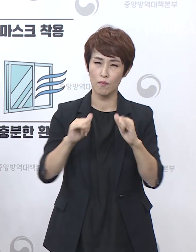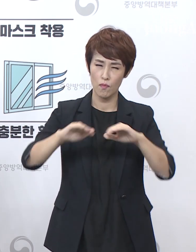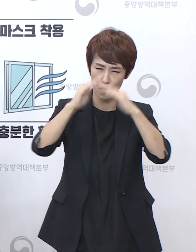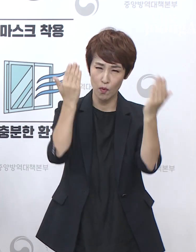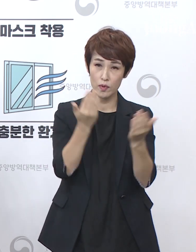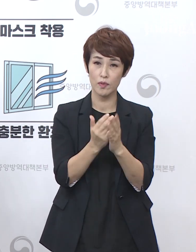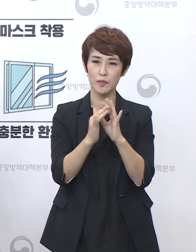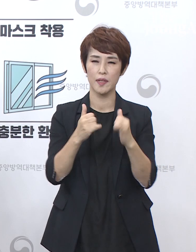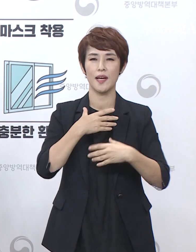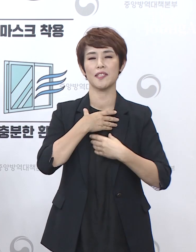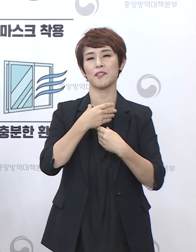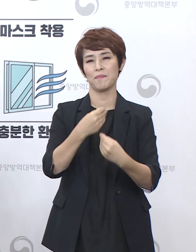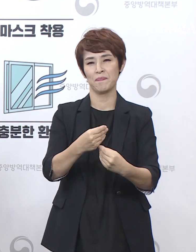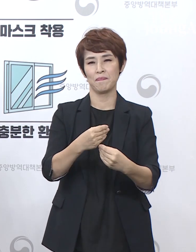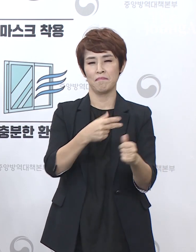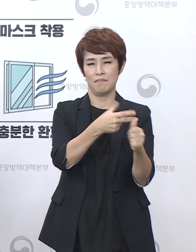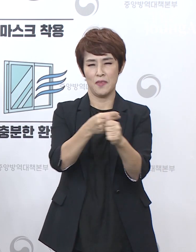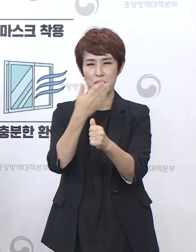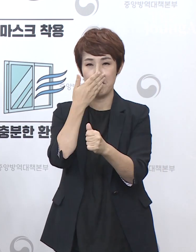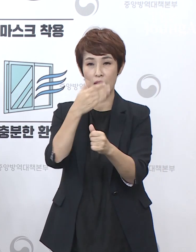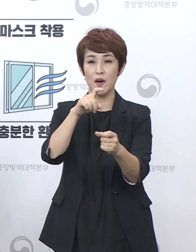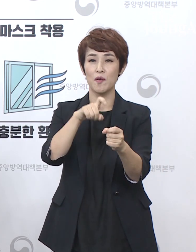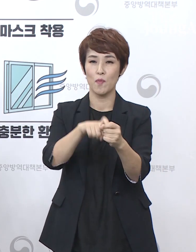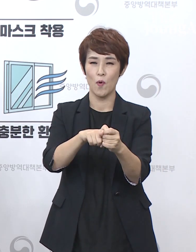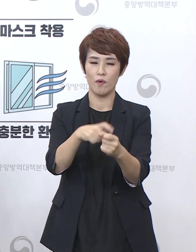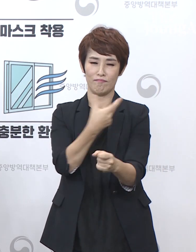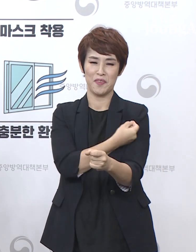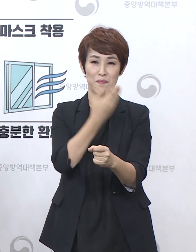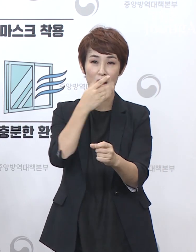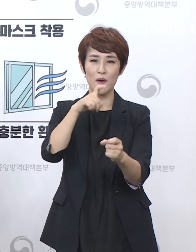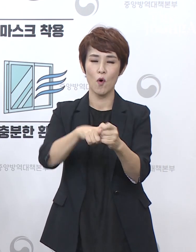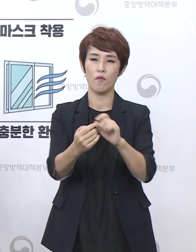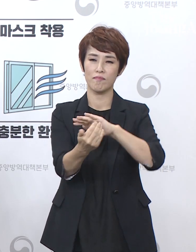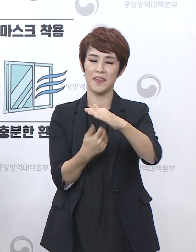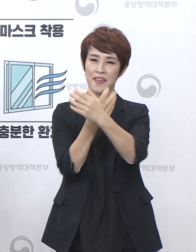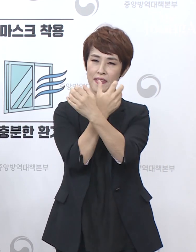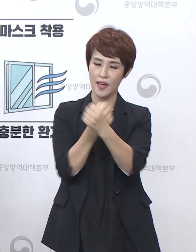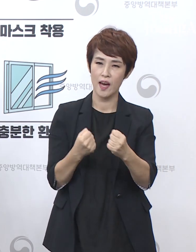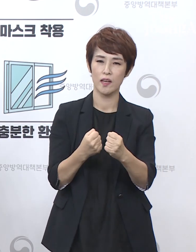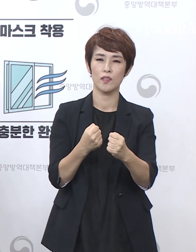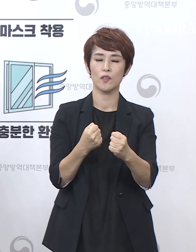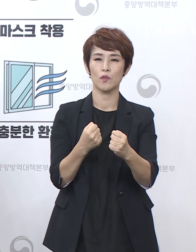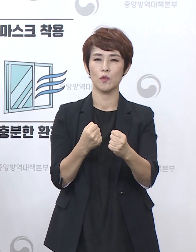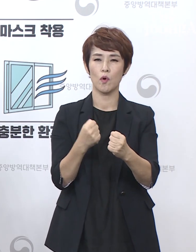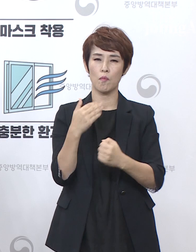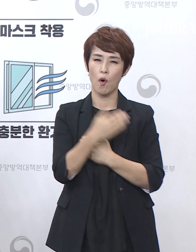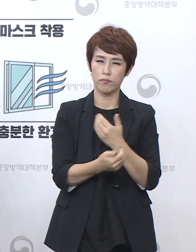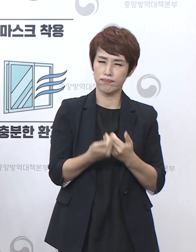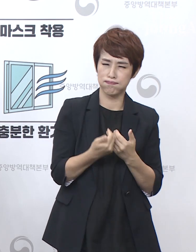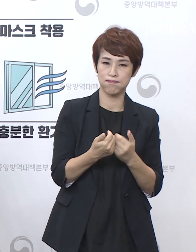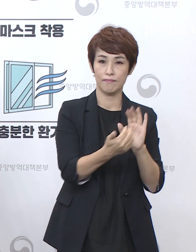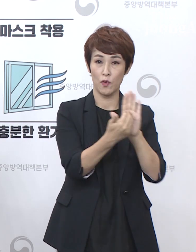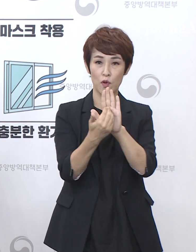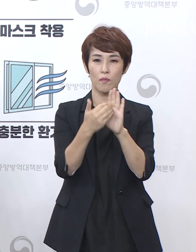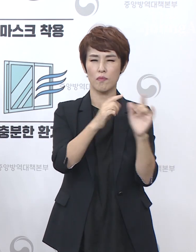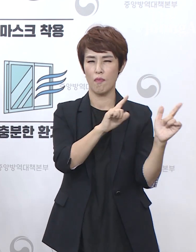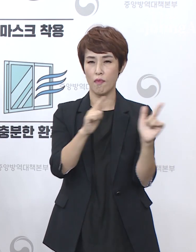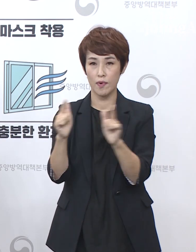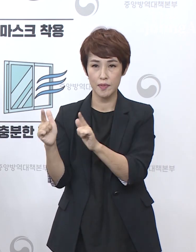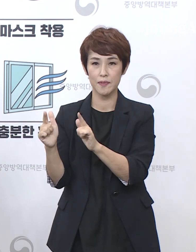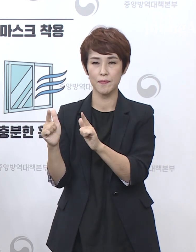분들이 안심하고 접종하실 수 있도록 사전 예약, 접종, 이상반응 대응 등 예방접종과